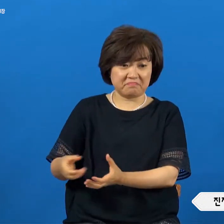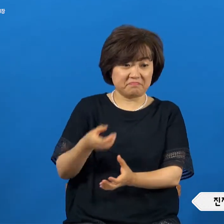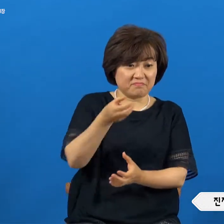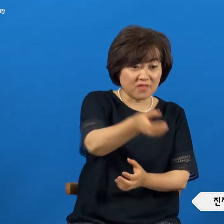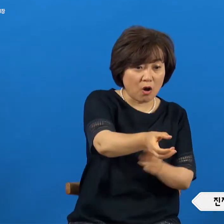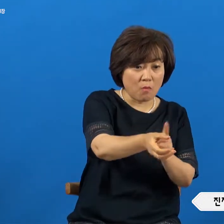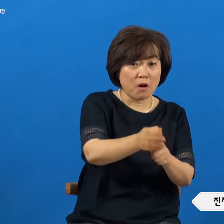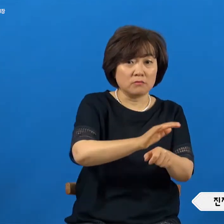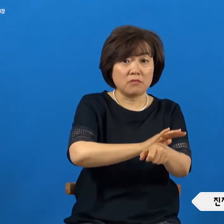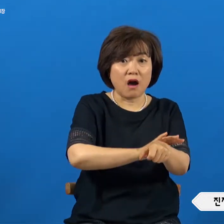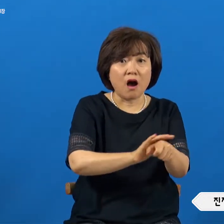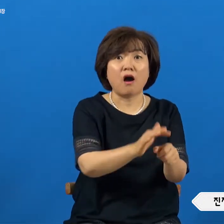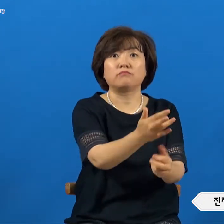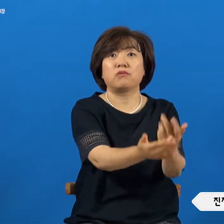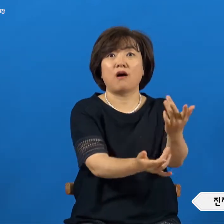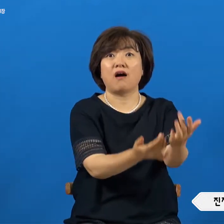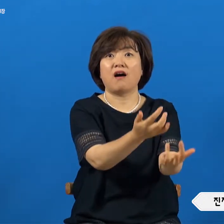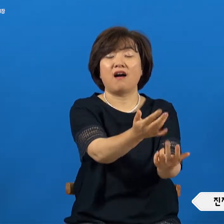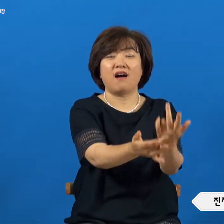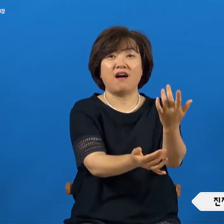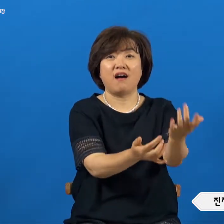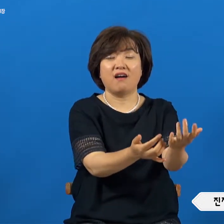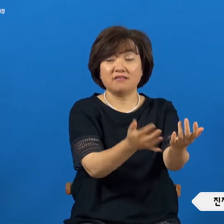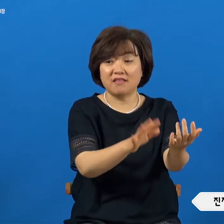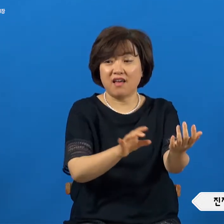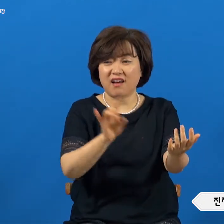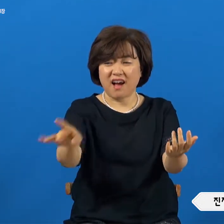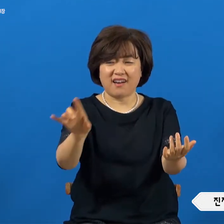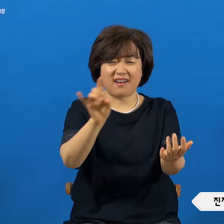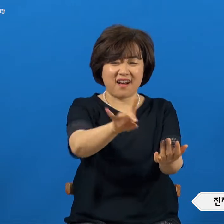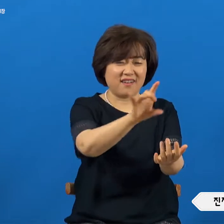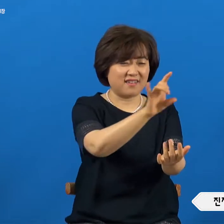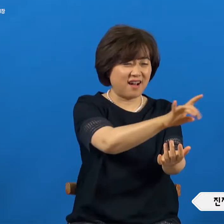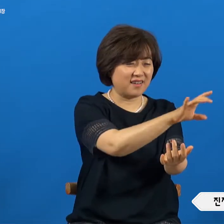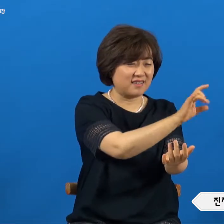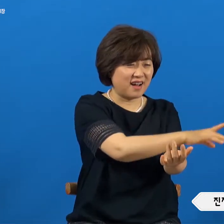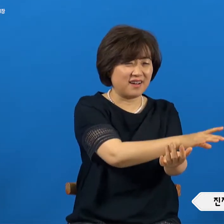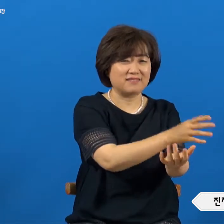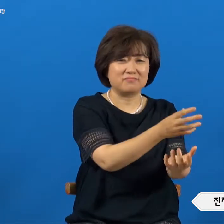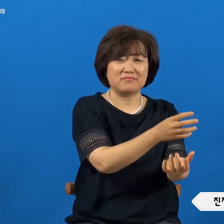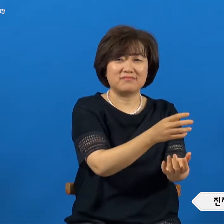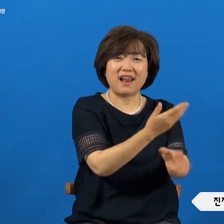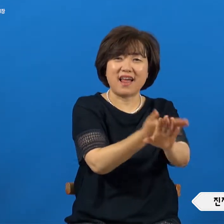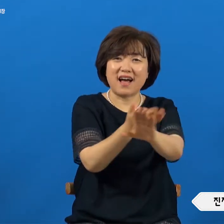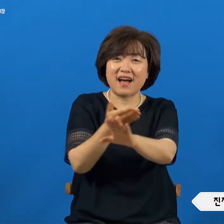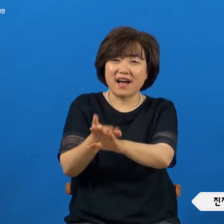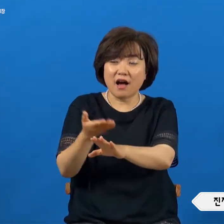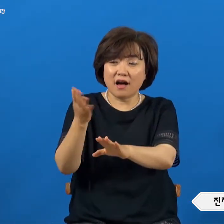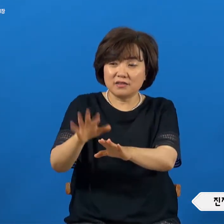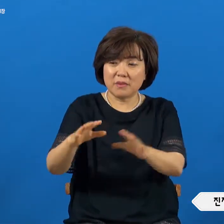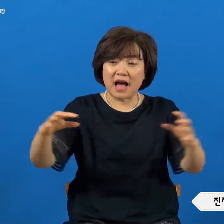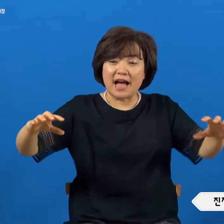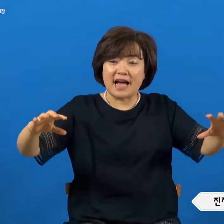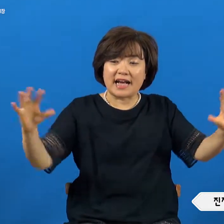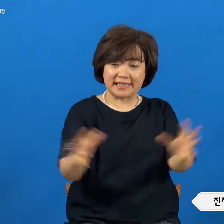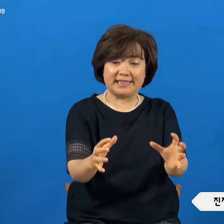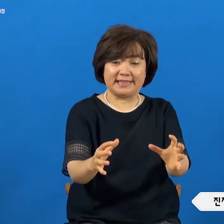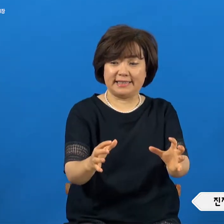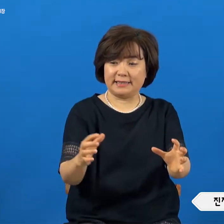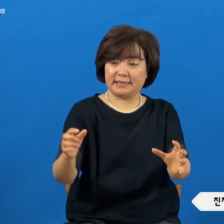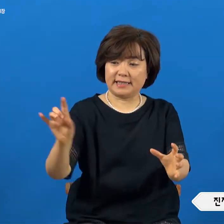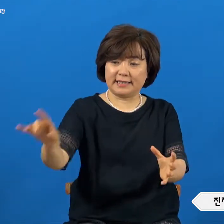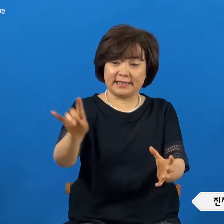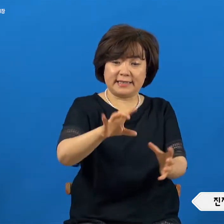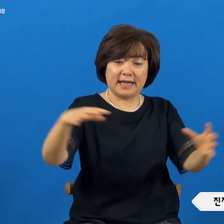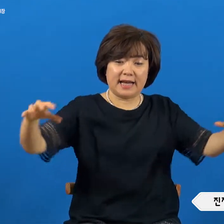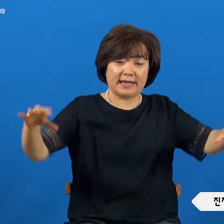놓지 않고 같이 붙여놓고 불을 붙일 때는 항상 오랫동안 잘 탄다고